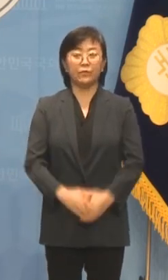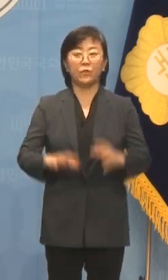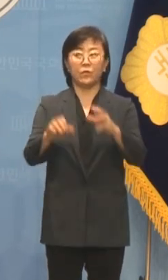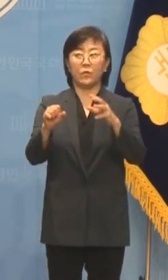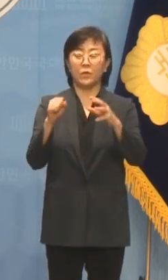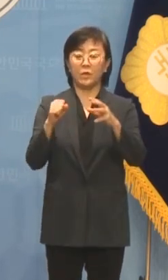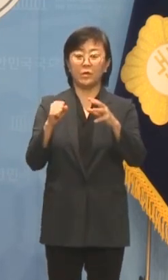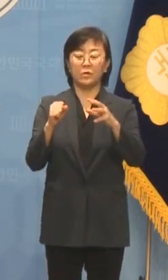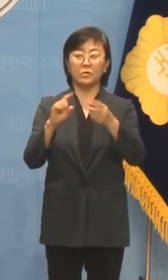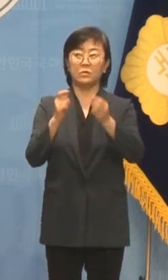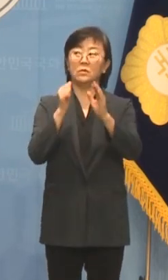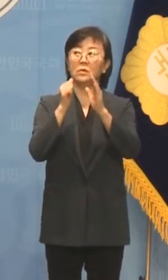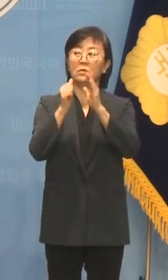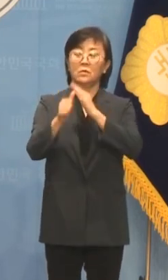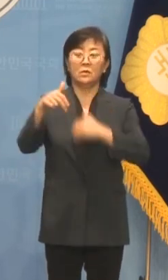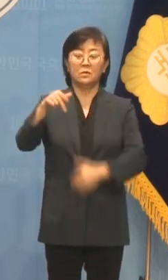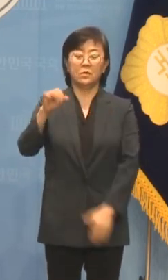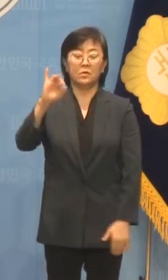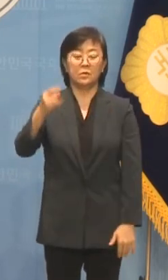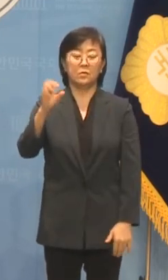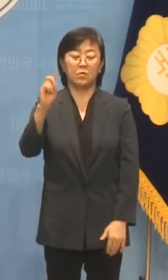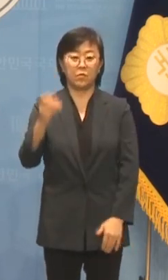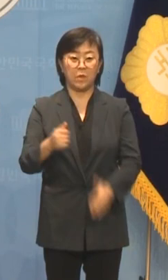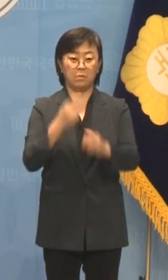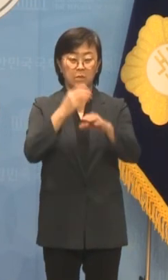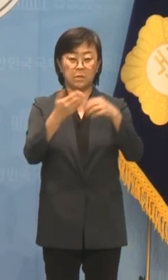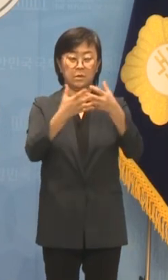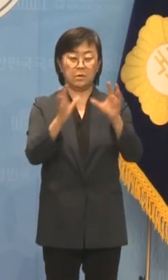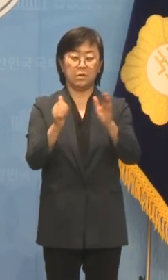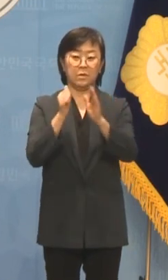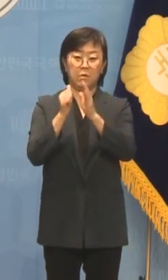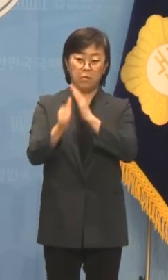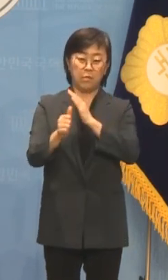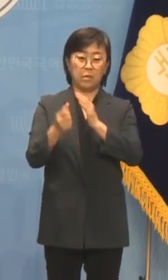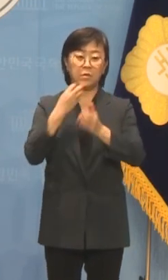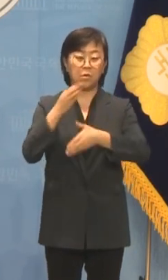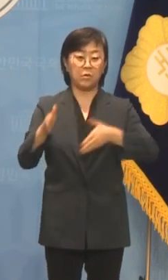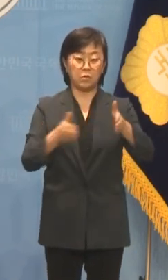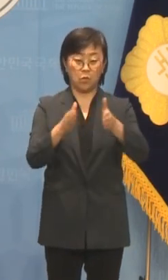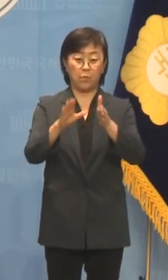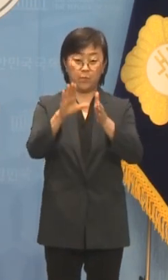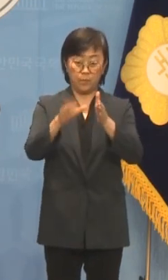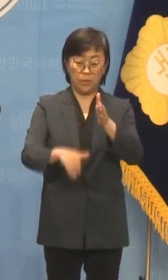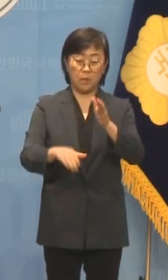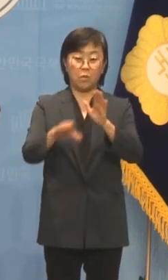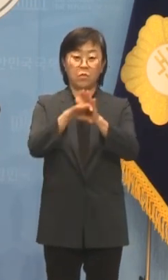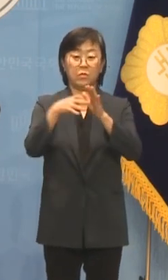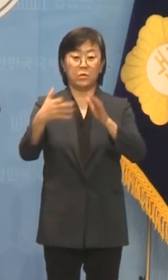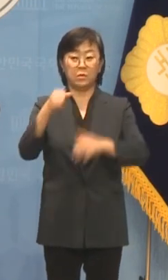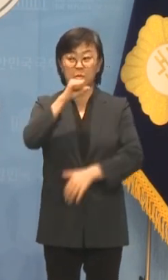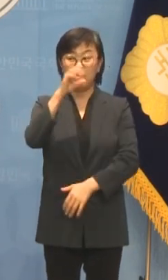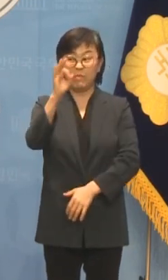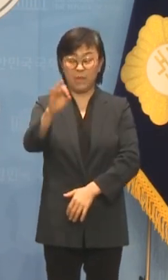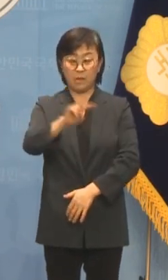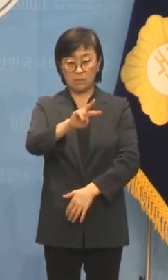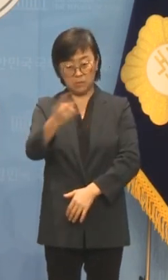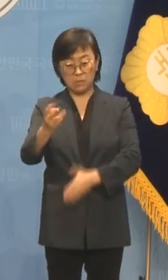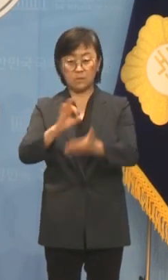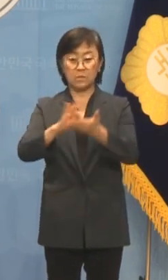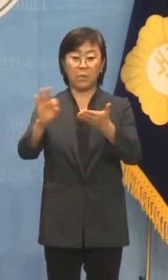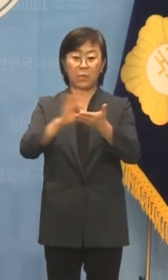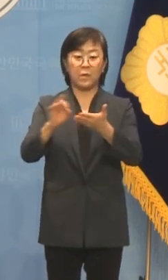국민의힘 원내대변인 정의용입니다. 민주당 당대표의 경기도지사 시절 코로나 예산 전용 의혹